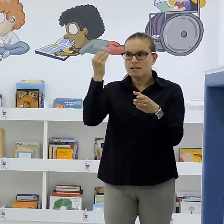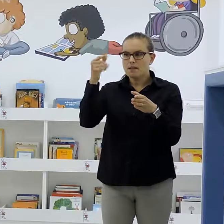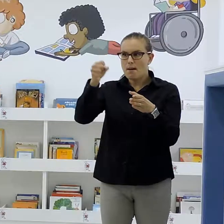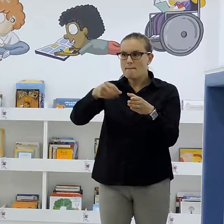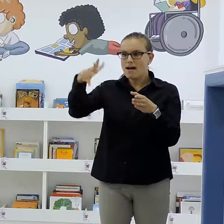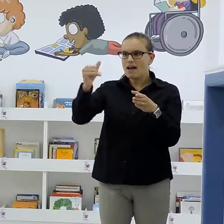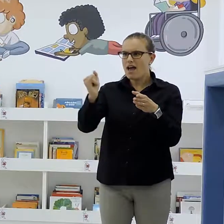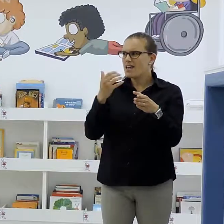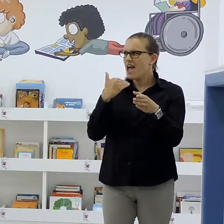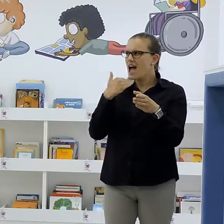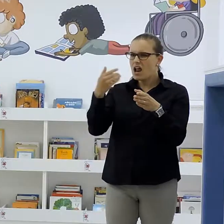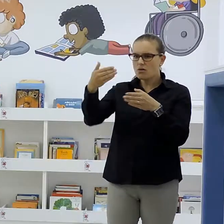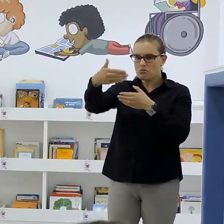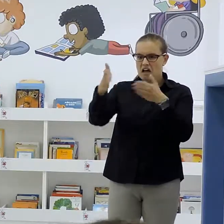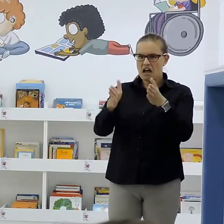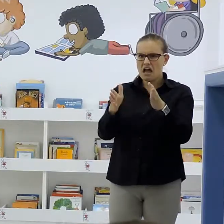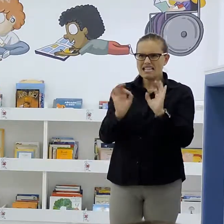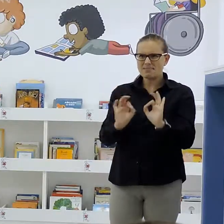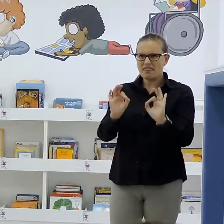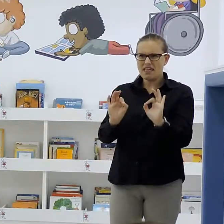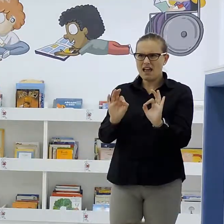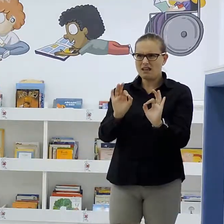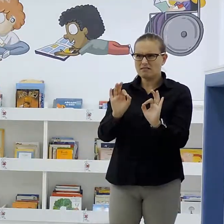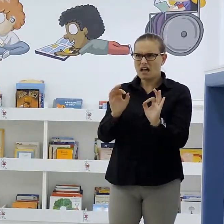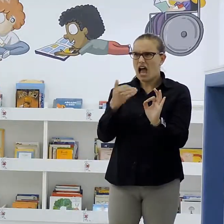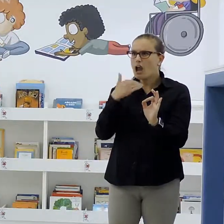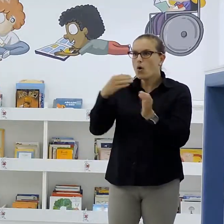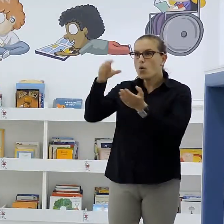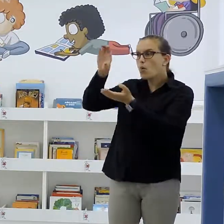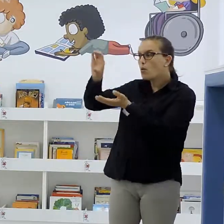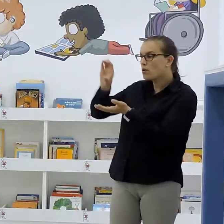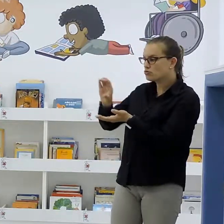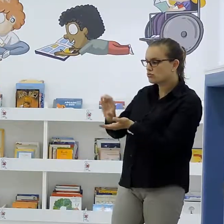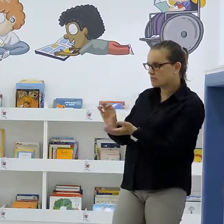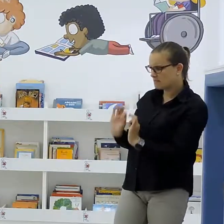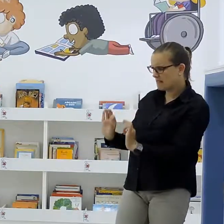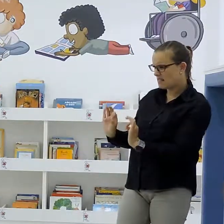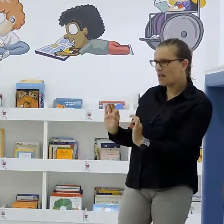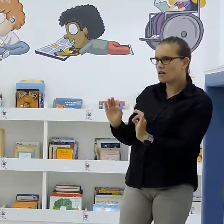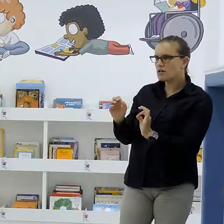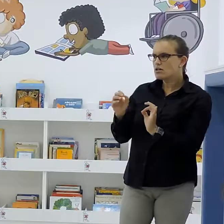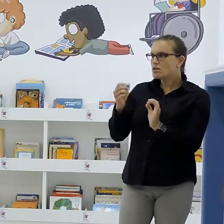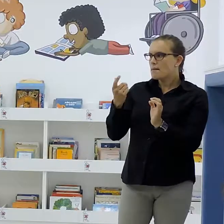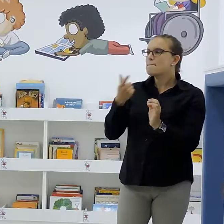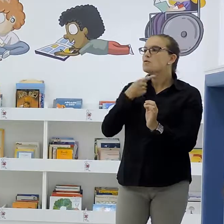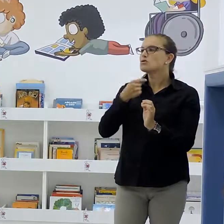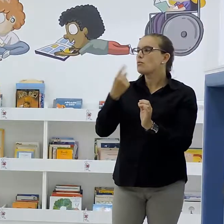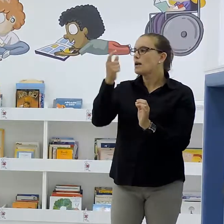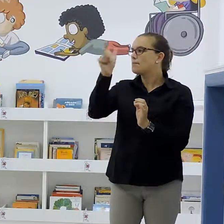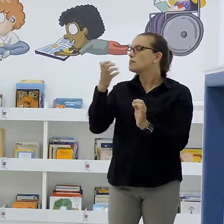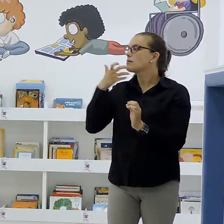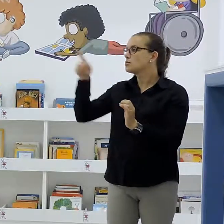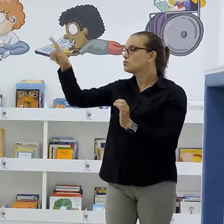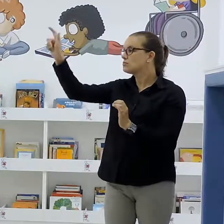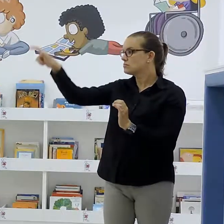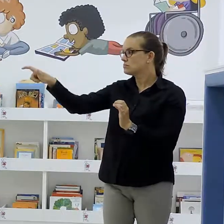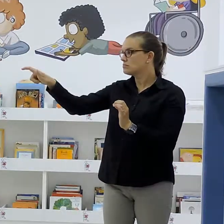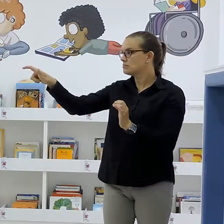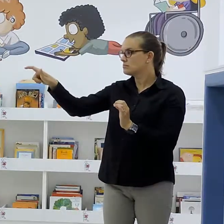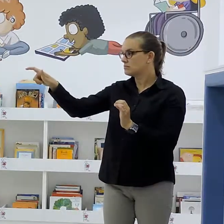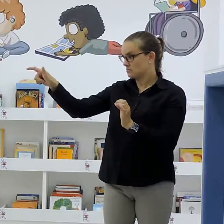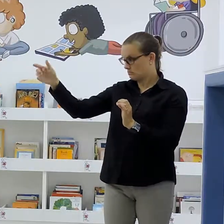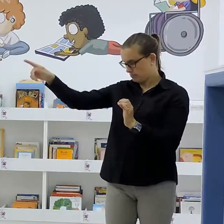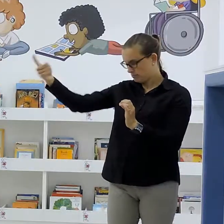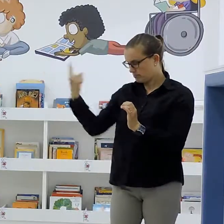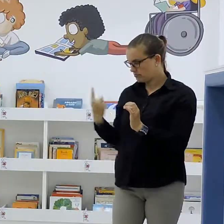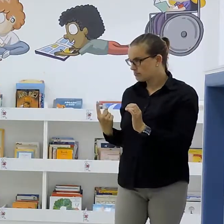que algo especial tiene la caja, algo especial tienen los cubos. Para que nadie piense eso, a mí me gustaría que, por ejemplo, tú misma, ¿puede ser? Sí,